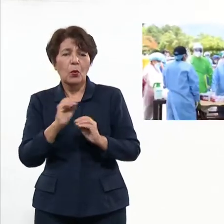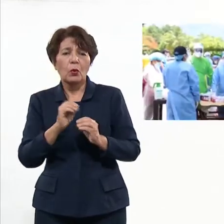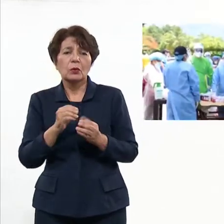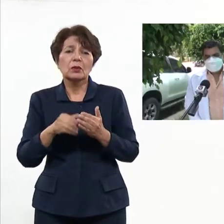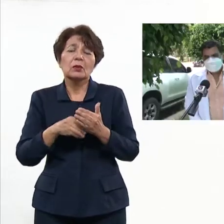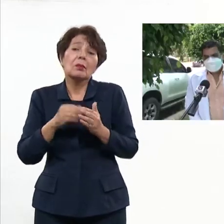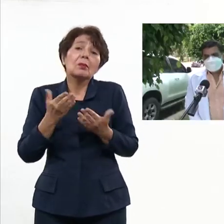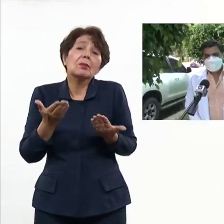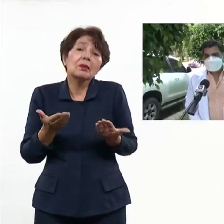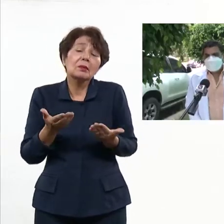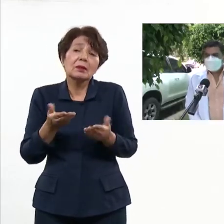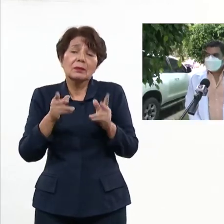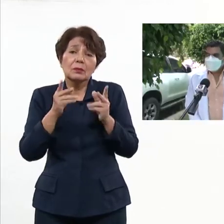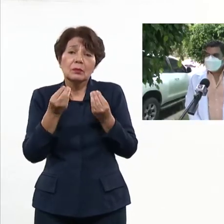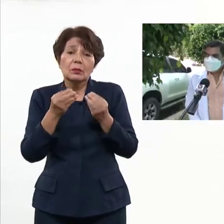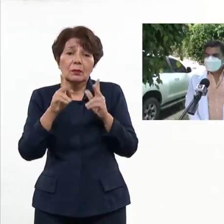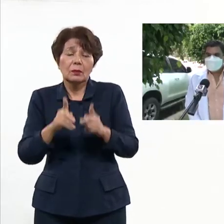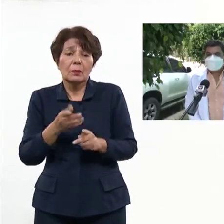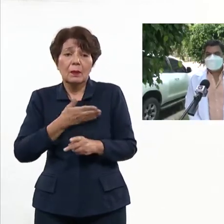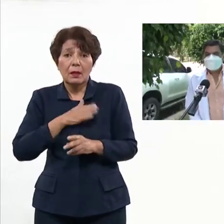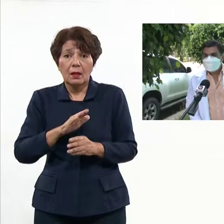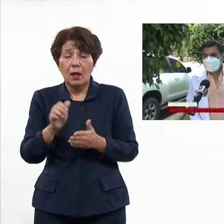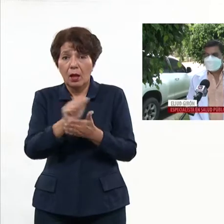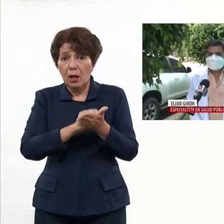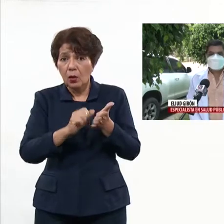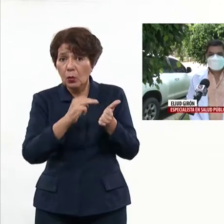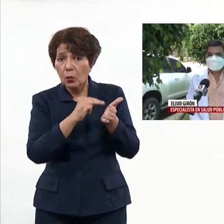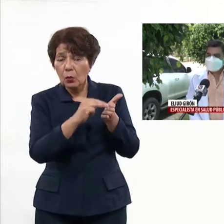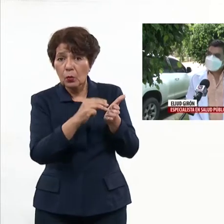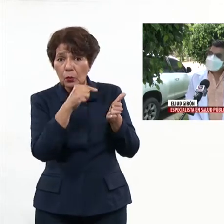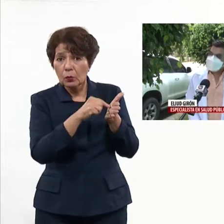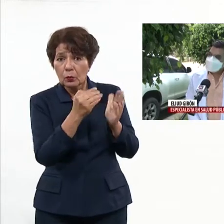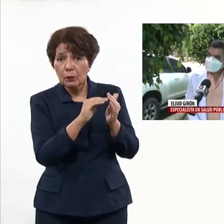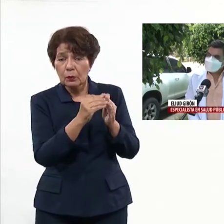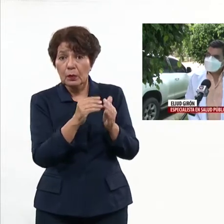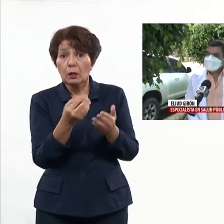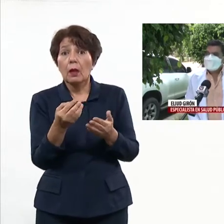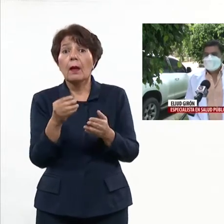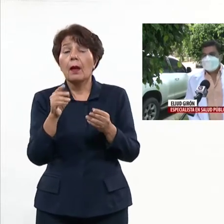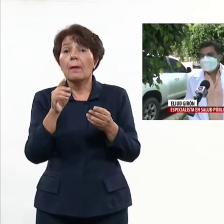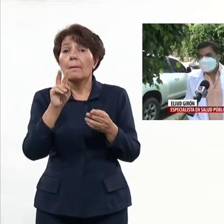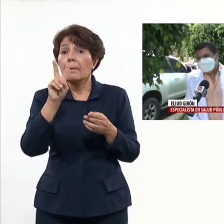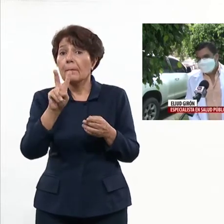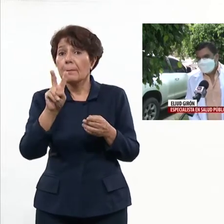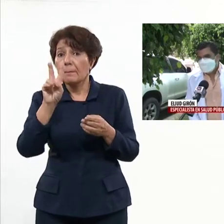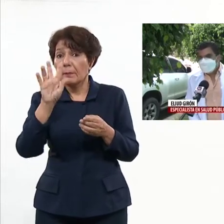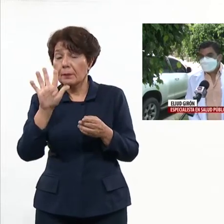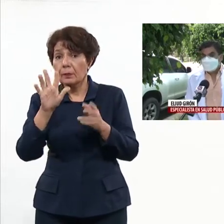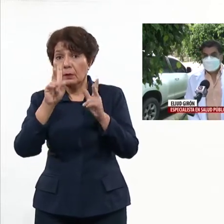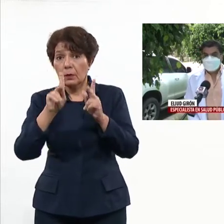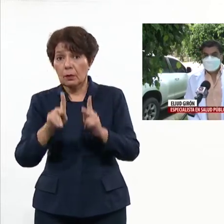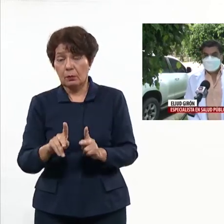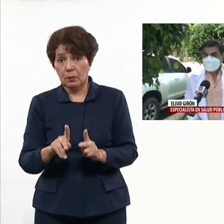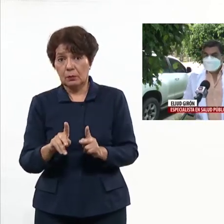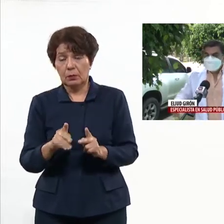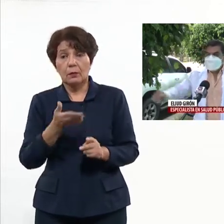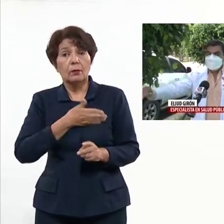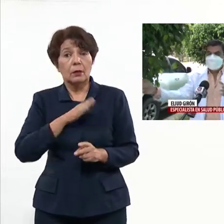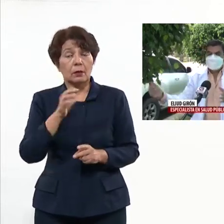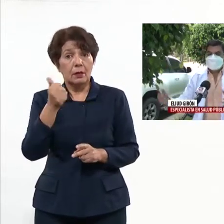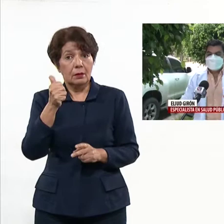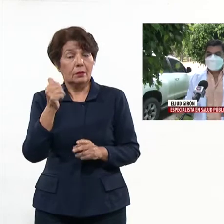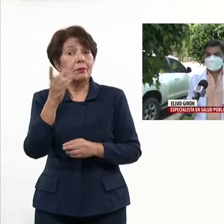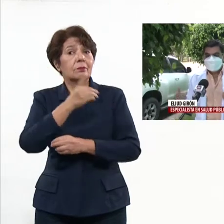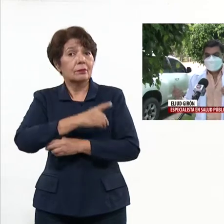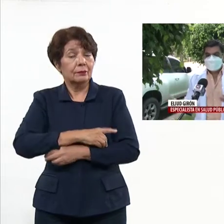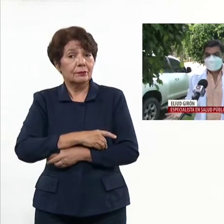decesos me han reportado que algunos municipios han tenido hasta 25 muertos en 10 días por ejemplo y